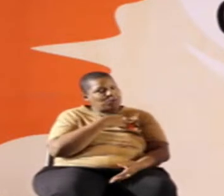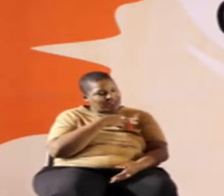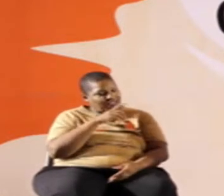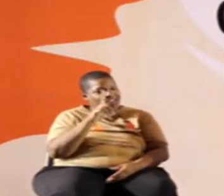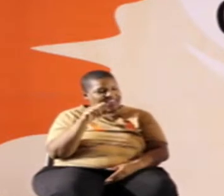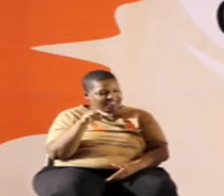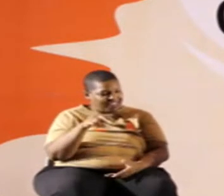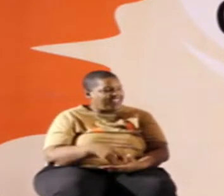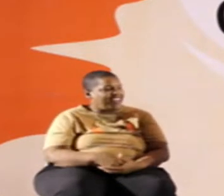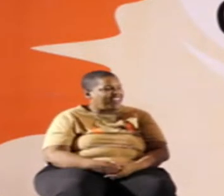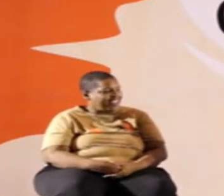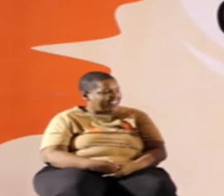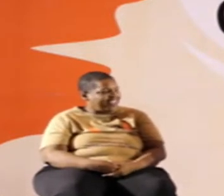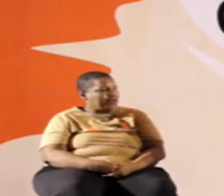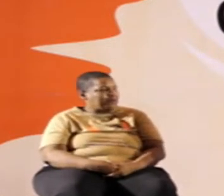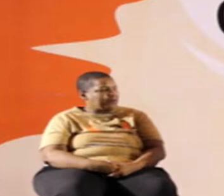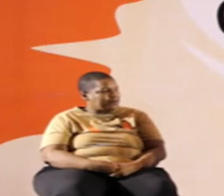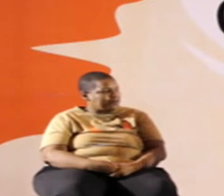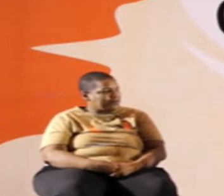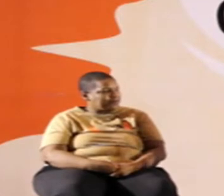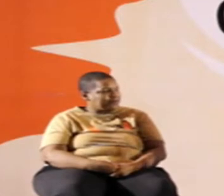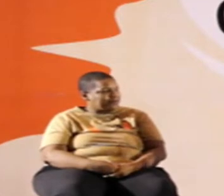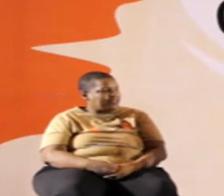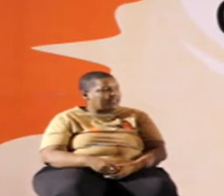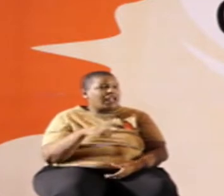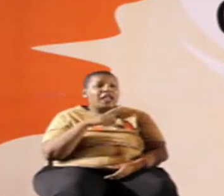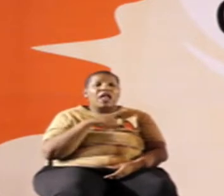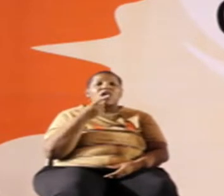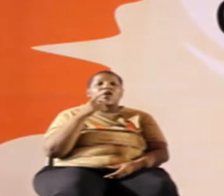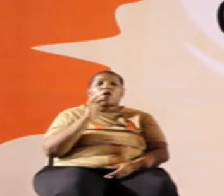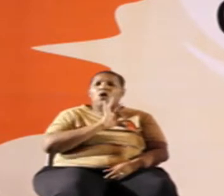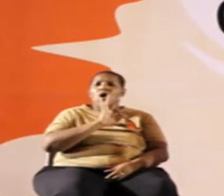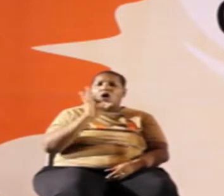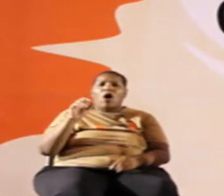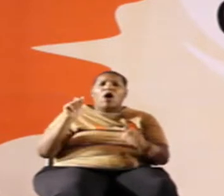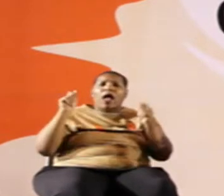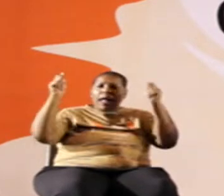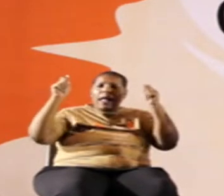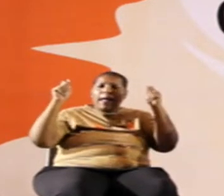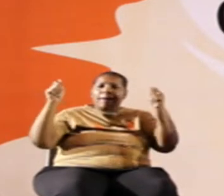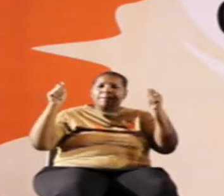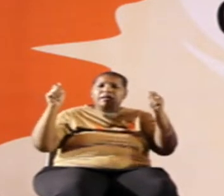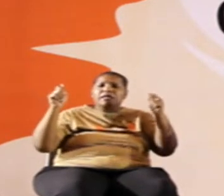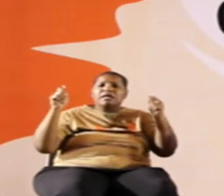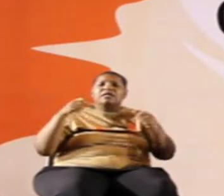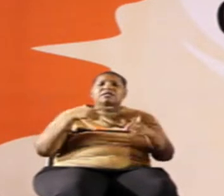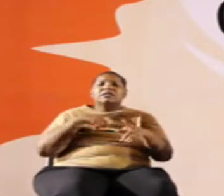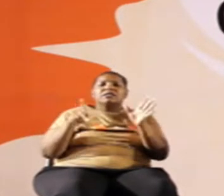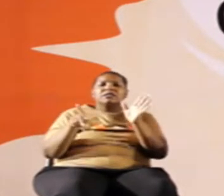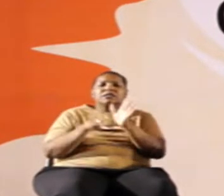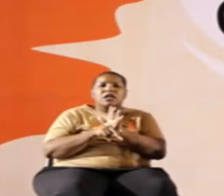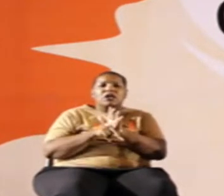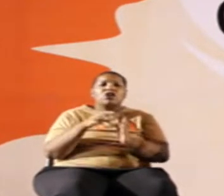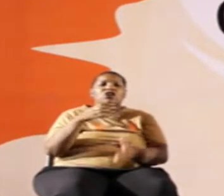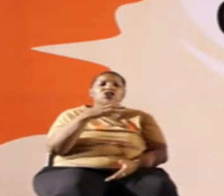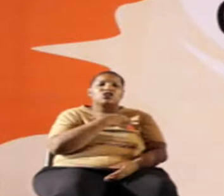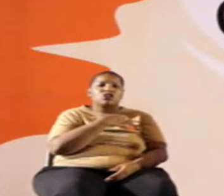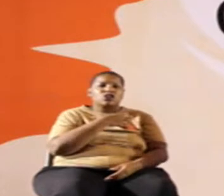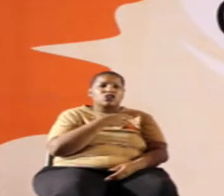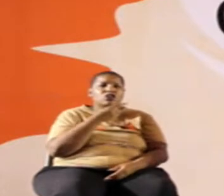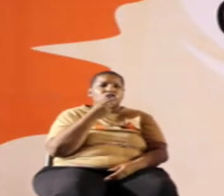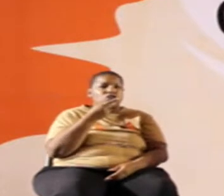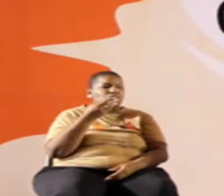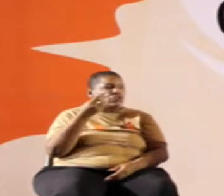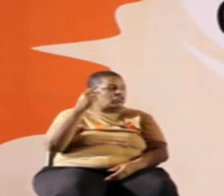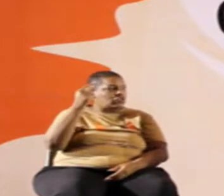exatamente. foi do Bahia. Fez Bahia. Uma super campanha, digamos assim, uma versão para o Bahia da